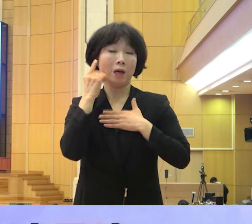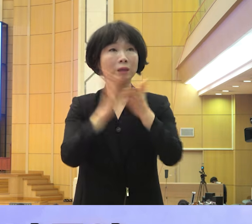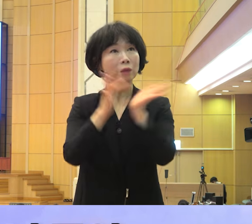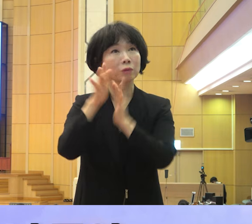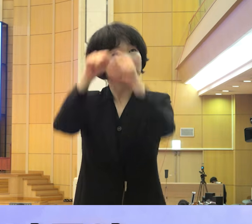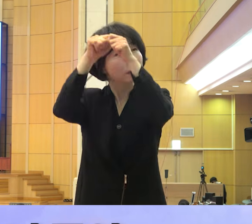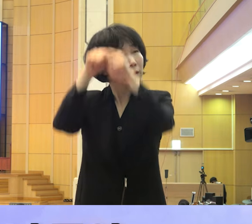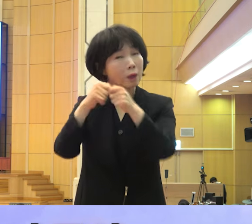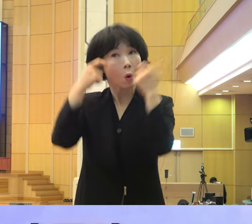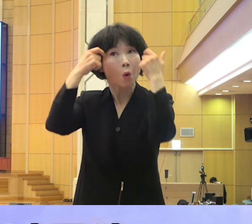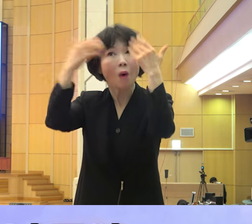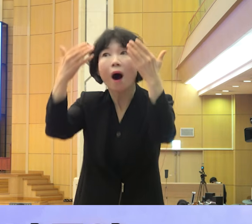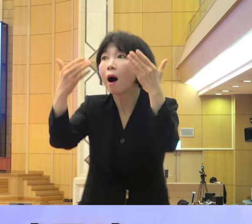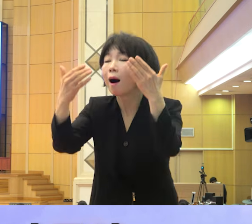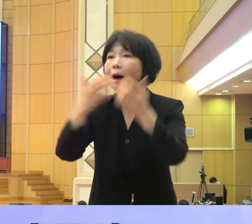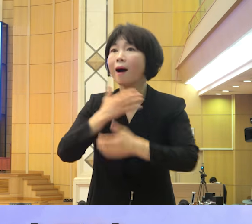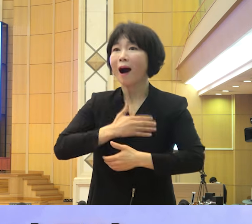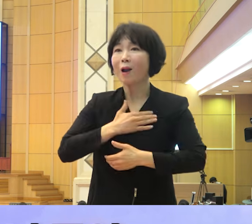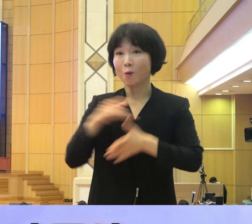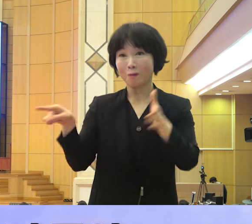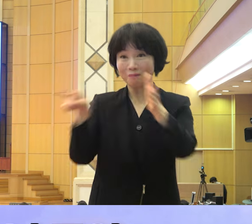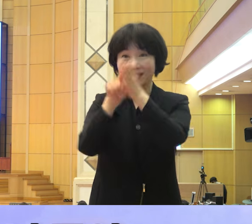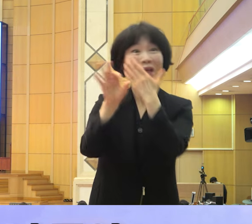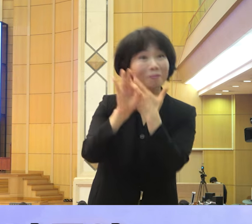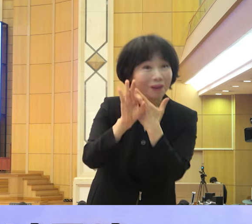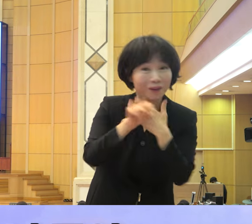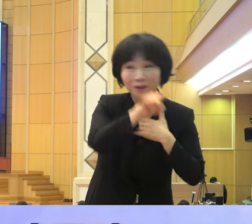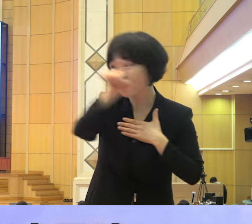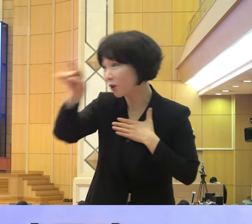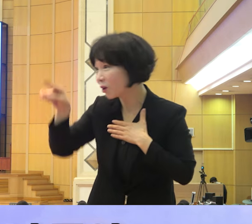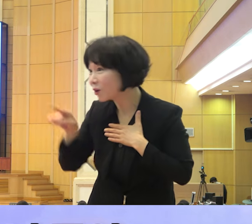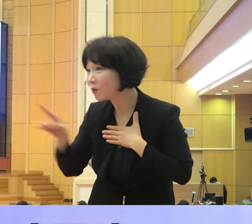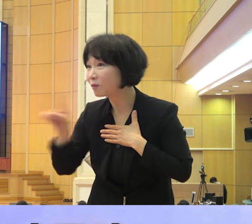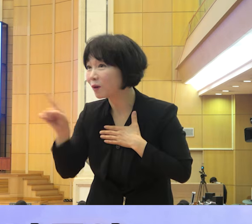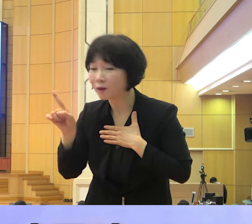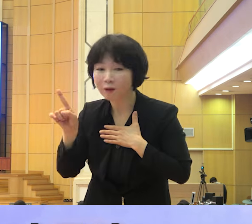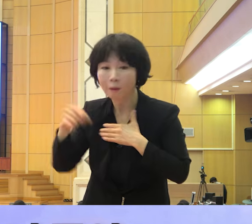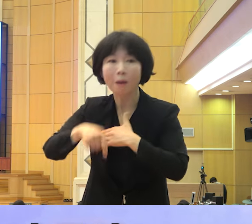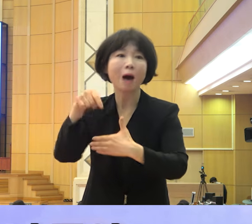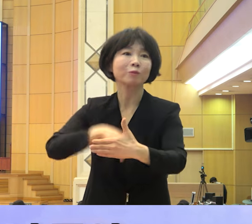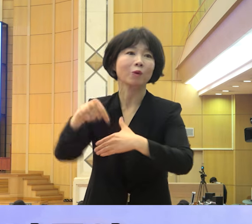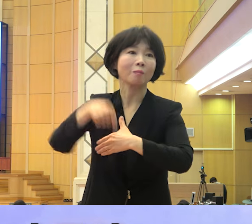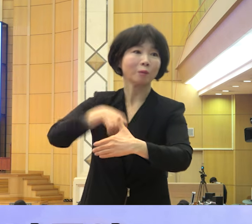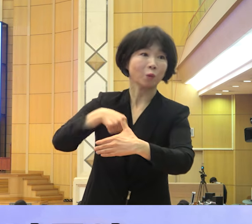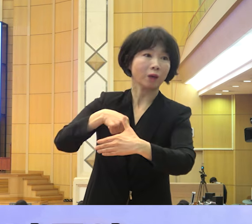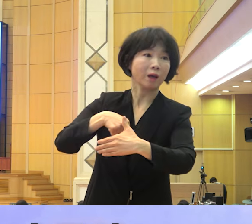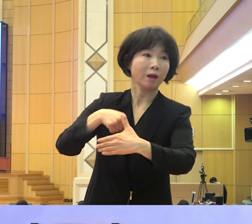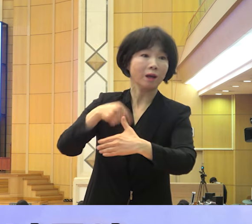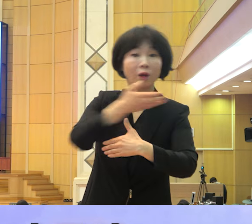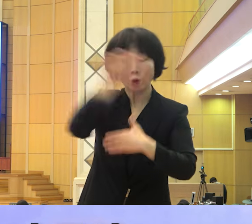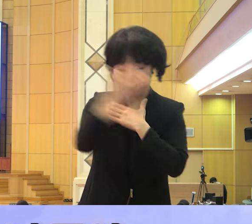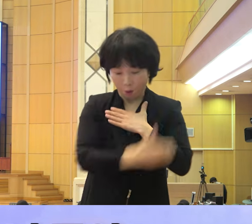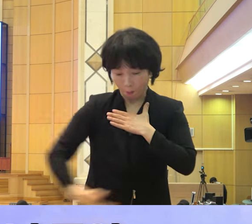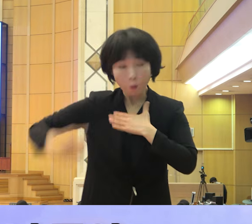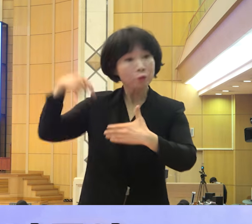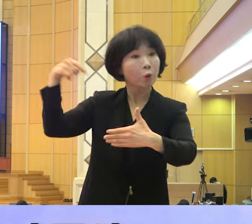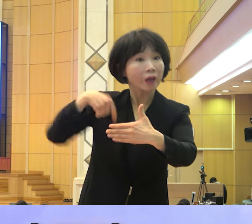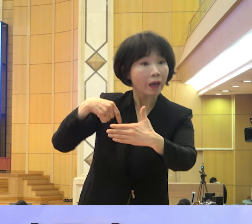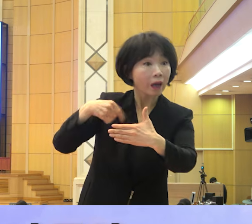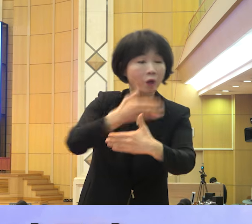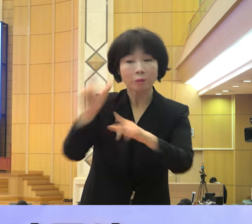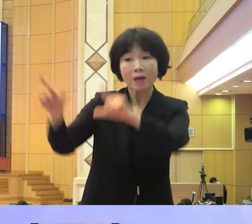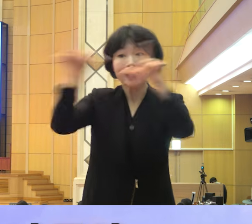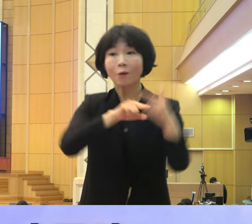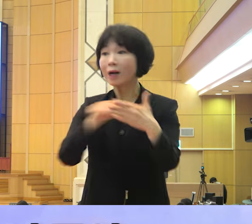확실히 알고 여러분이 믿는다면 여러분 마음 속에서, 여러분 육체 속에서, 여러분